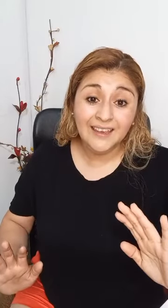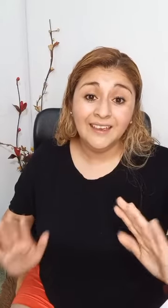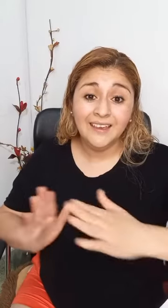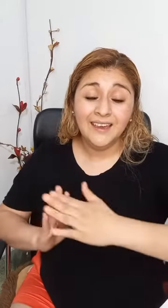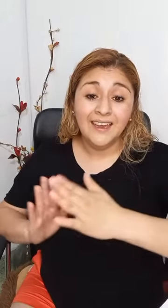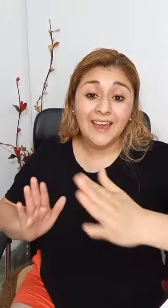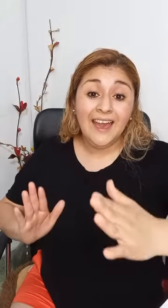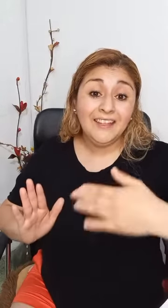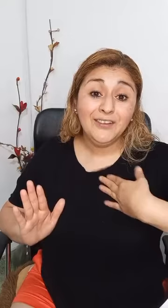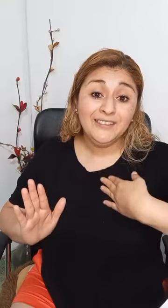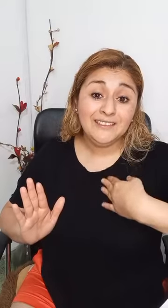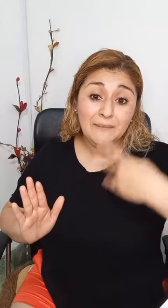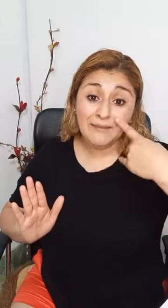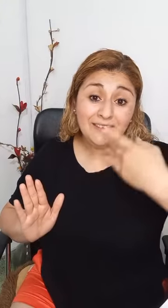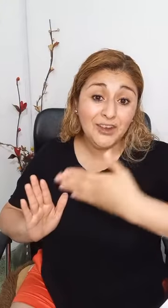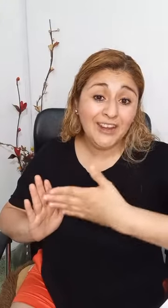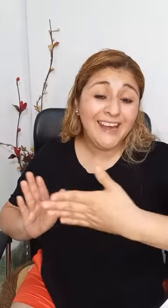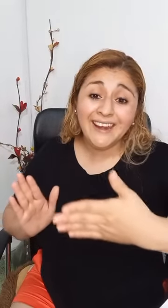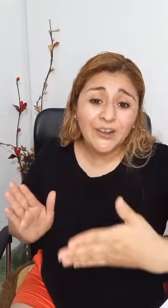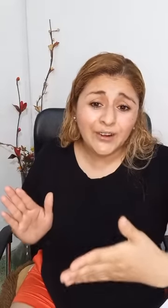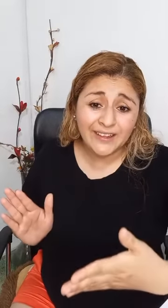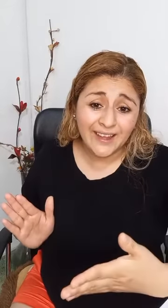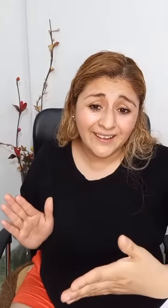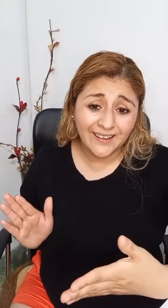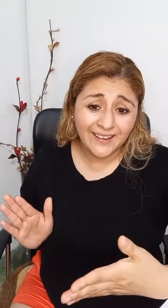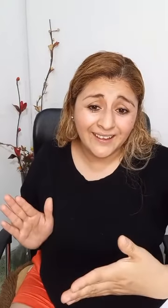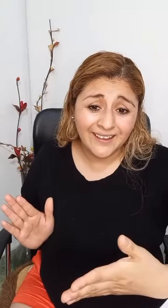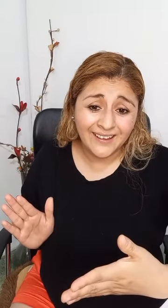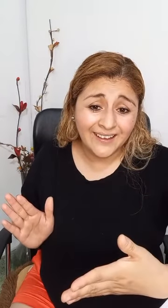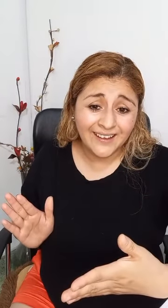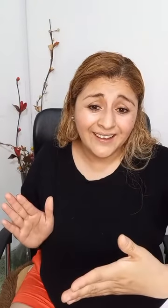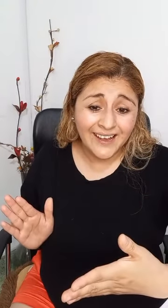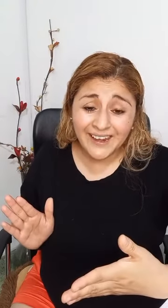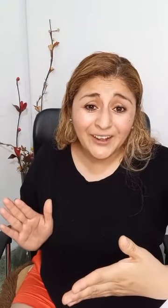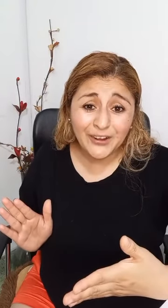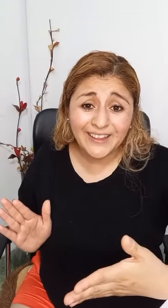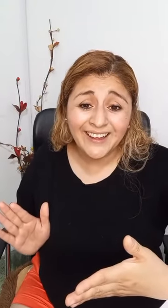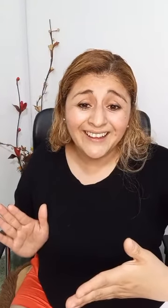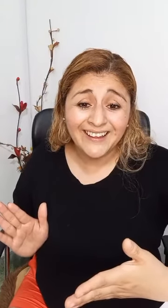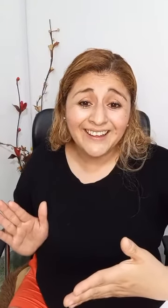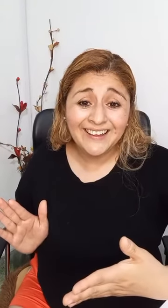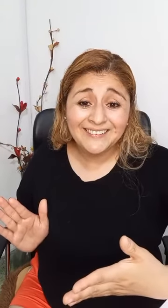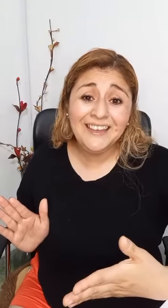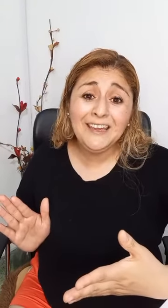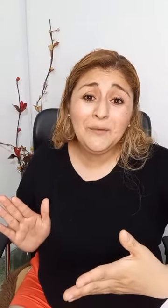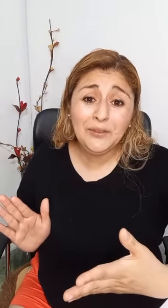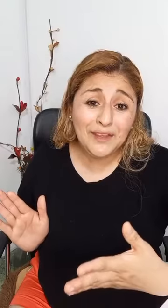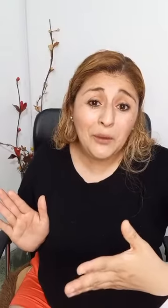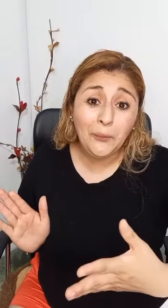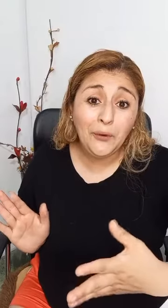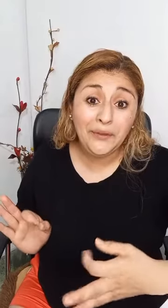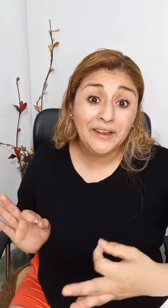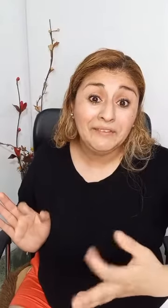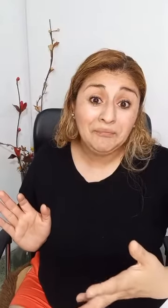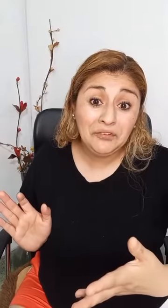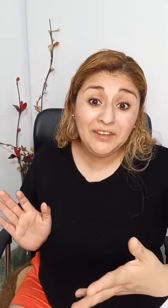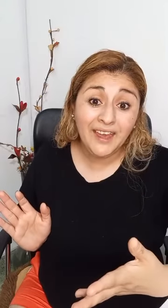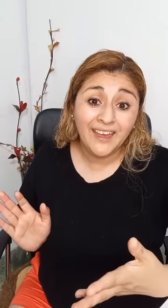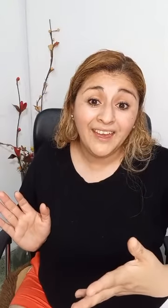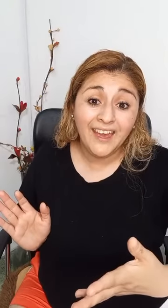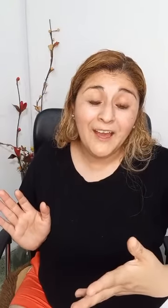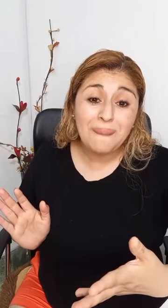¿sí? Entonces, mi visión es recorta, es recorta, ¿sí? ¿Y cuántos años puedo vivir?